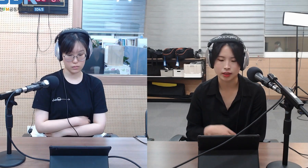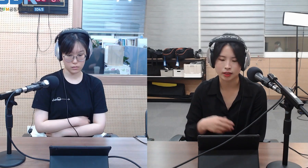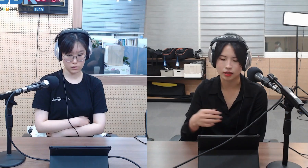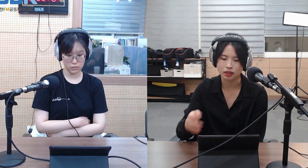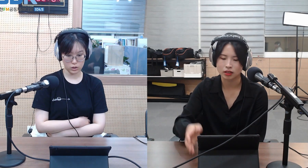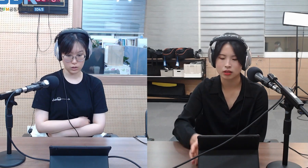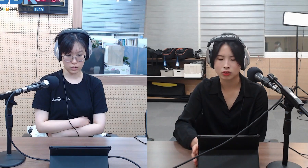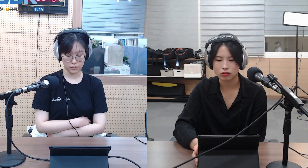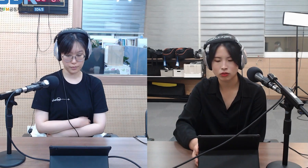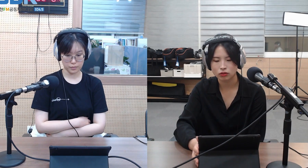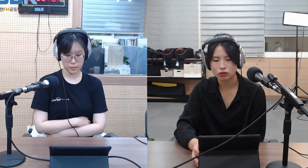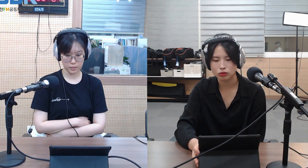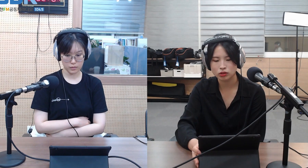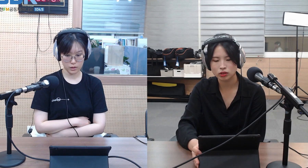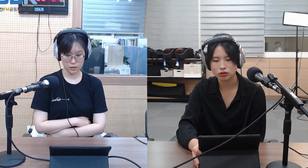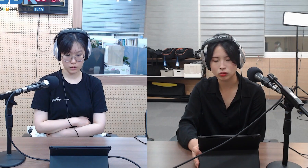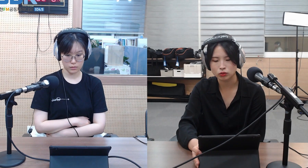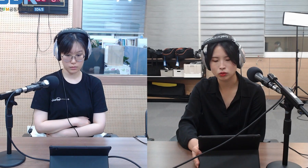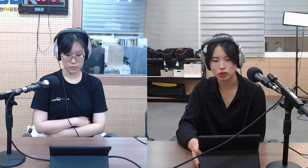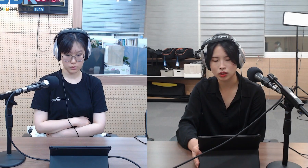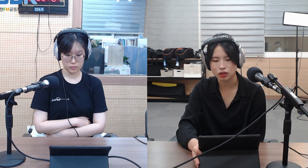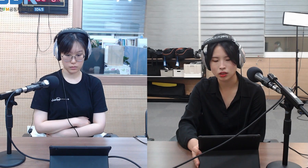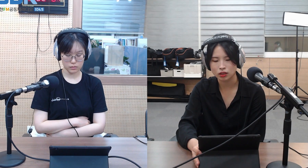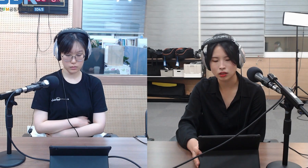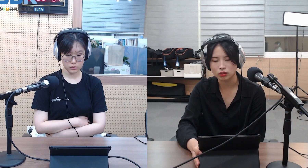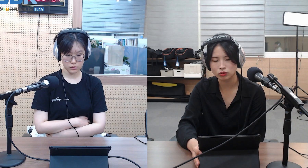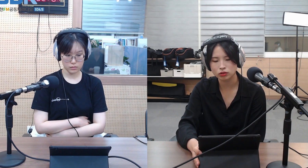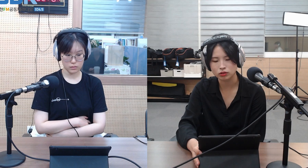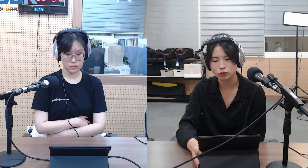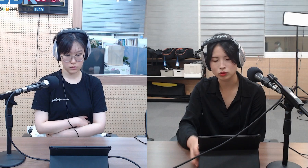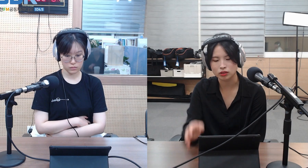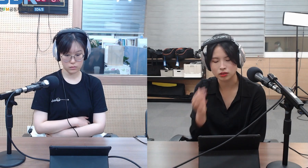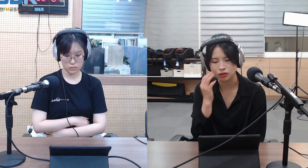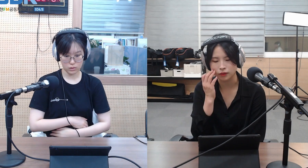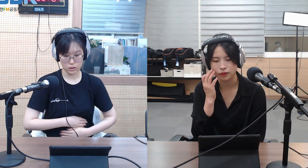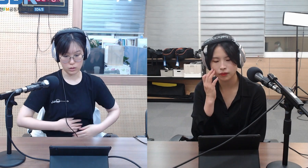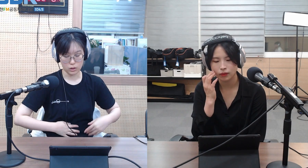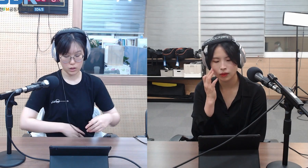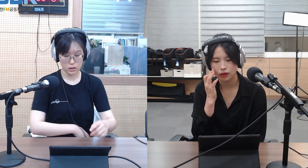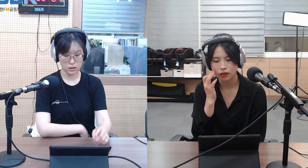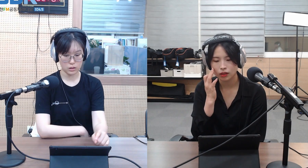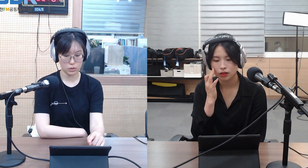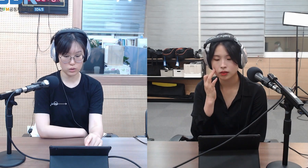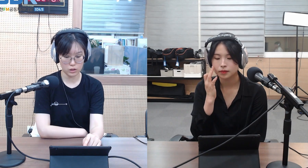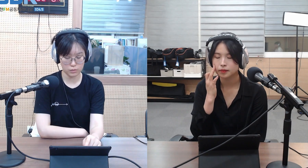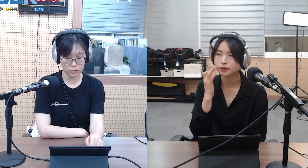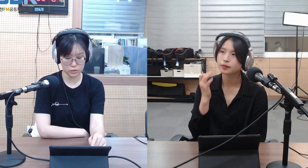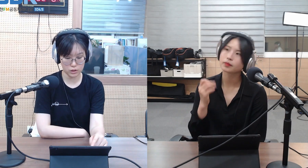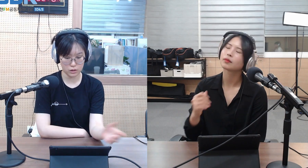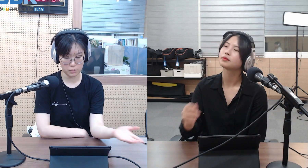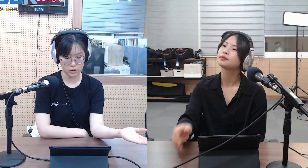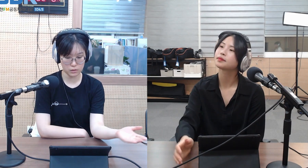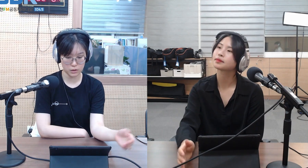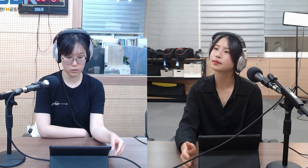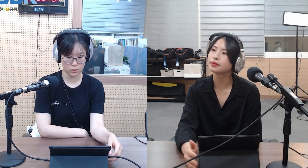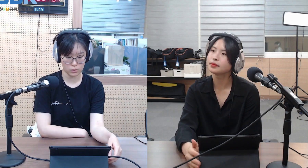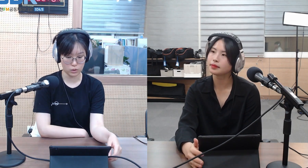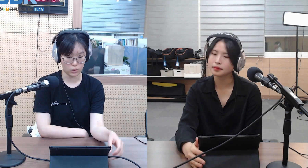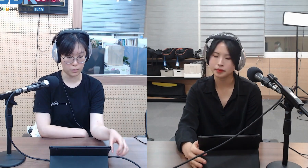하니까 맞아요. 옥천에서도 이게 이루어졌으면 좋겠어요. 맞아요. 사실 저는 이 부분이 말씀하셨던 것처럼